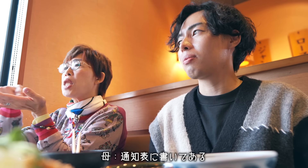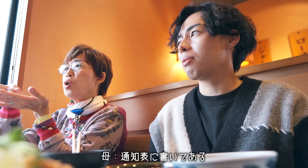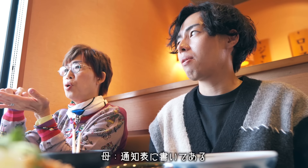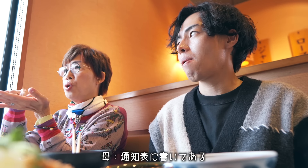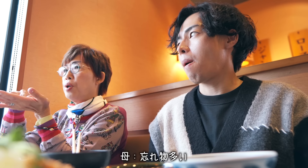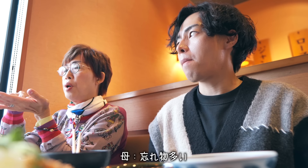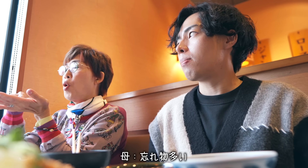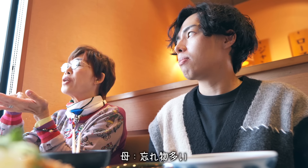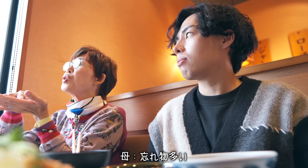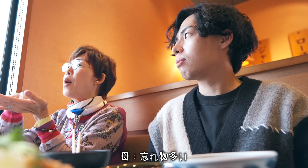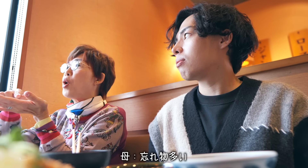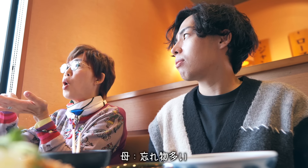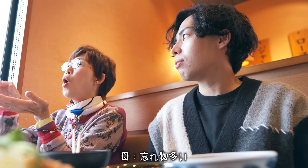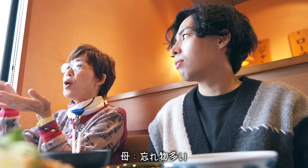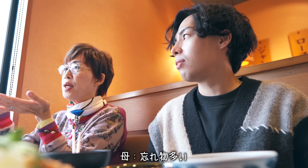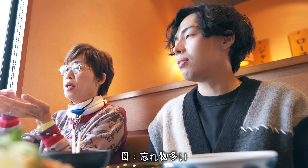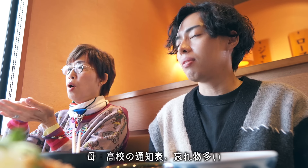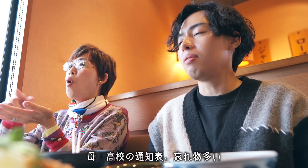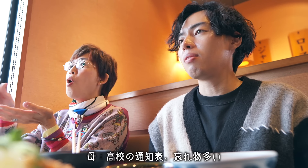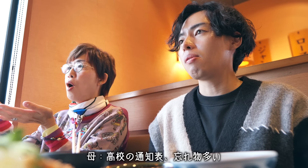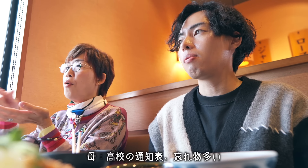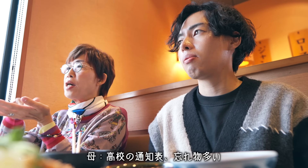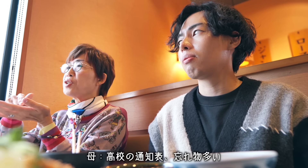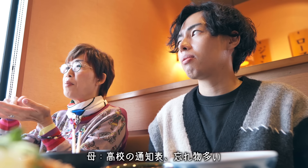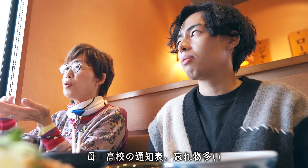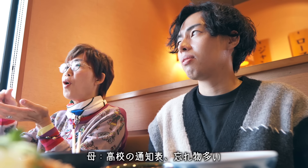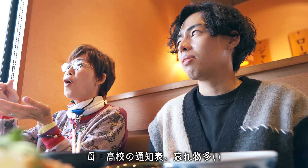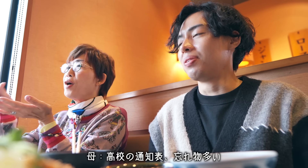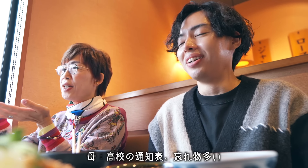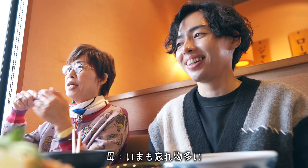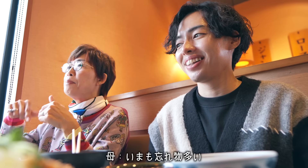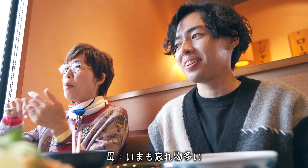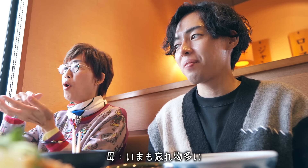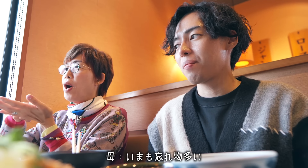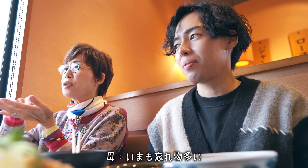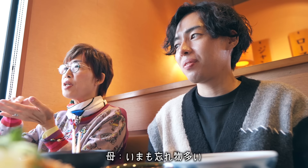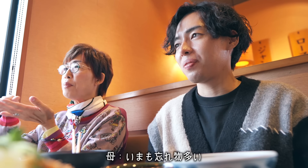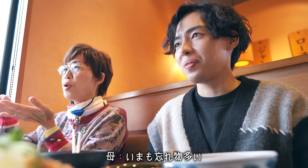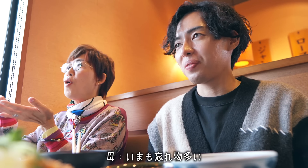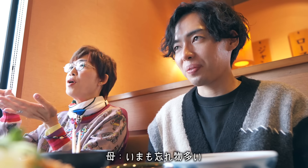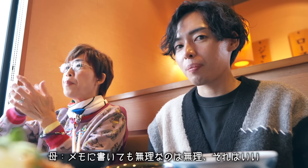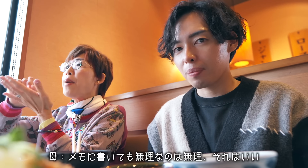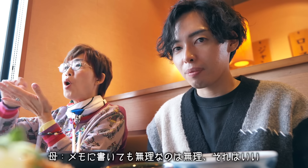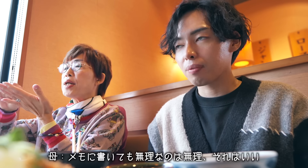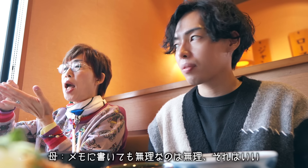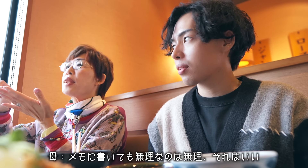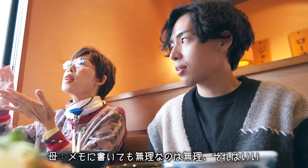ってる。あとグラボト、コーク、あとグラボト、パパ、あとグラボト、パパ、カッテー